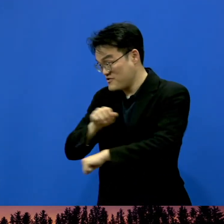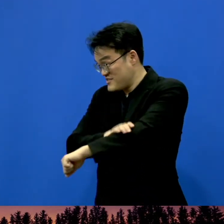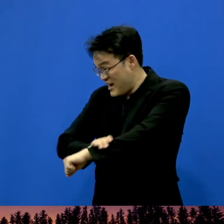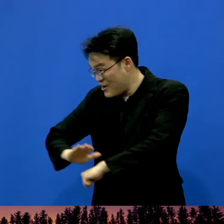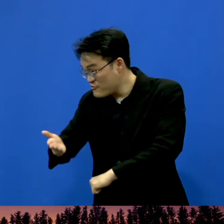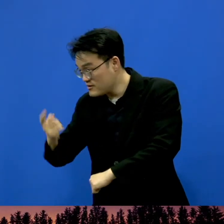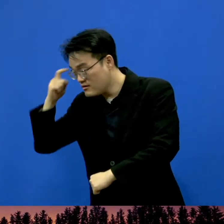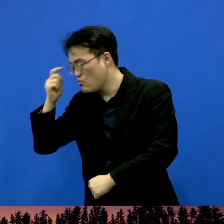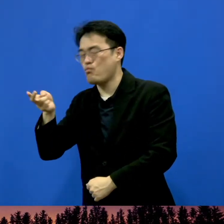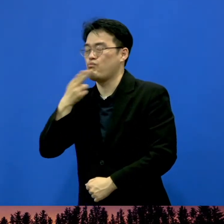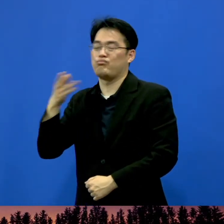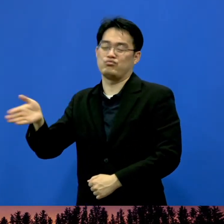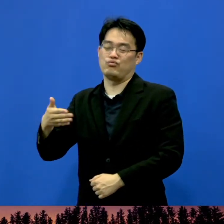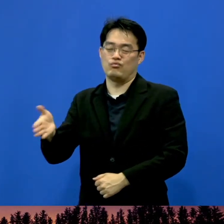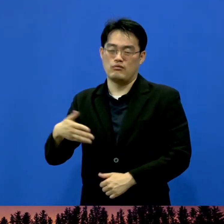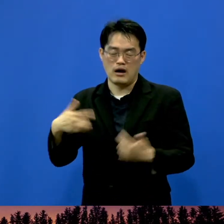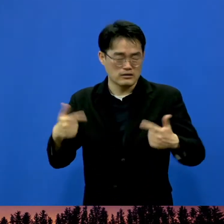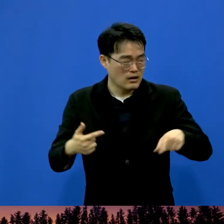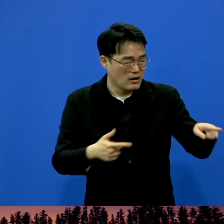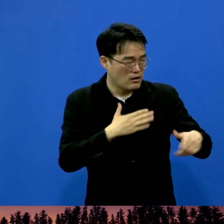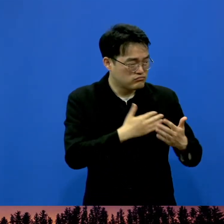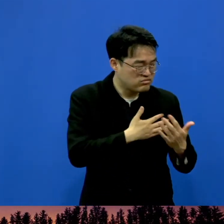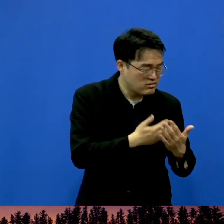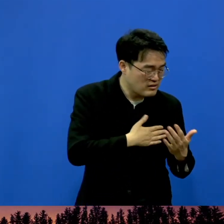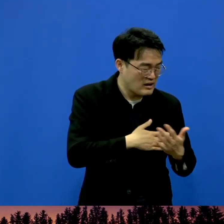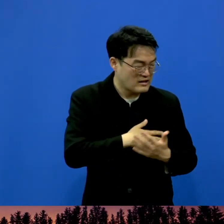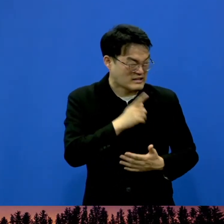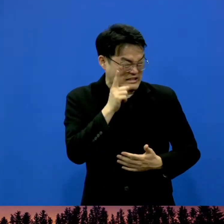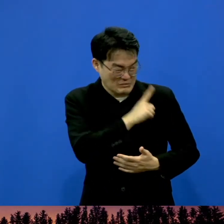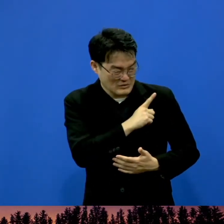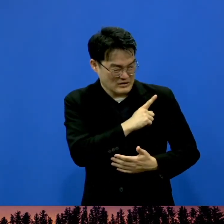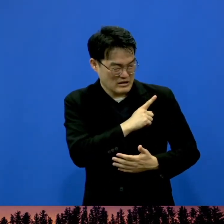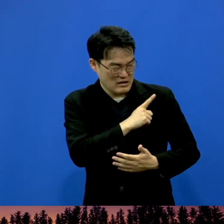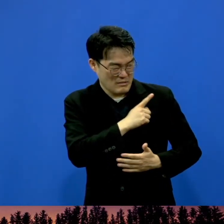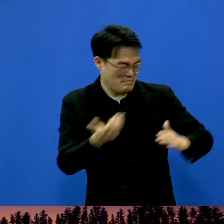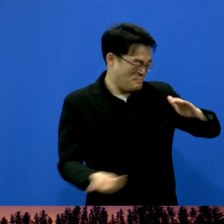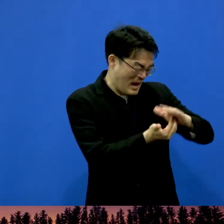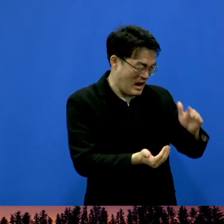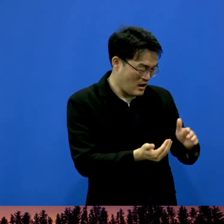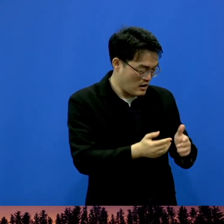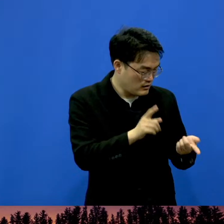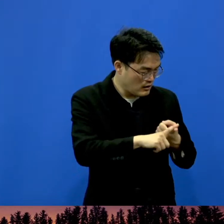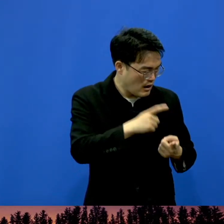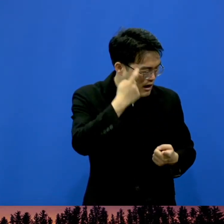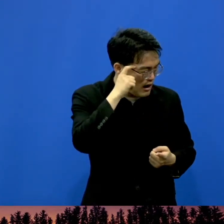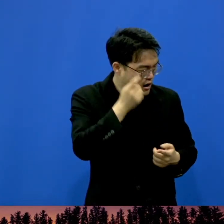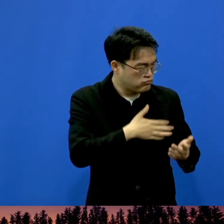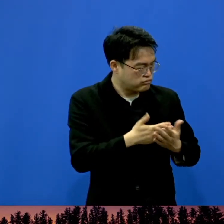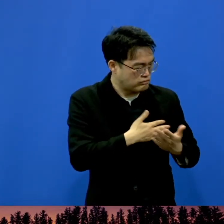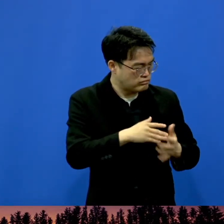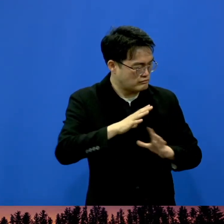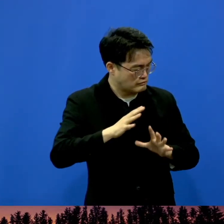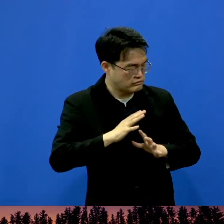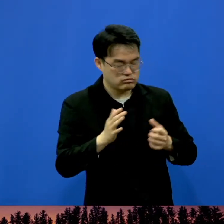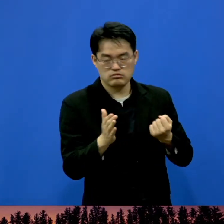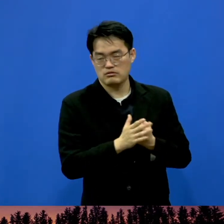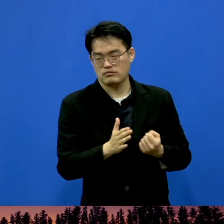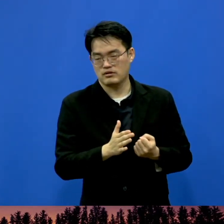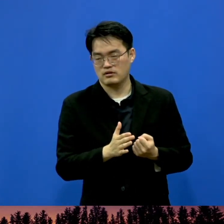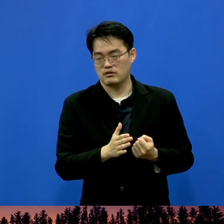worst를 생각하는 거예요. 가장 최악의 상태. 그러니까 이 한 달란트 받은 사람은 잃어버릴 것을 상상한